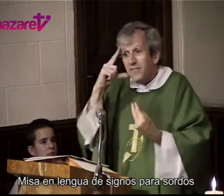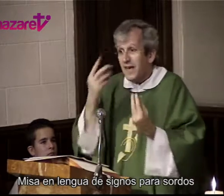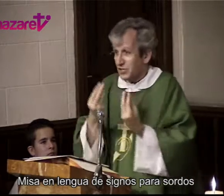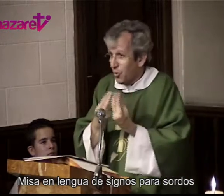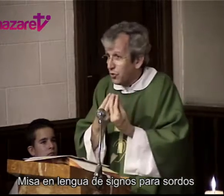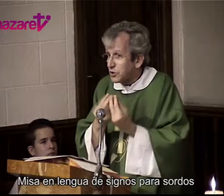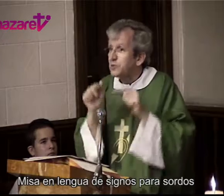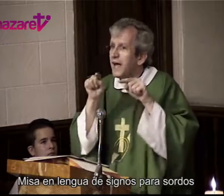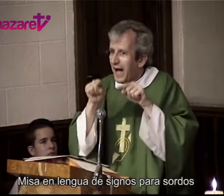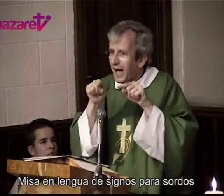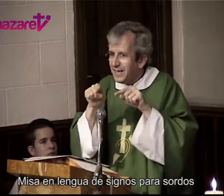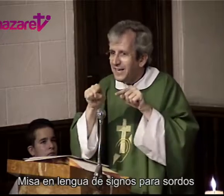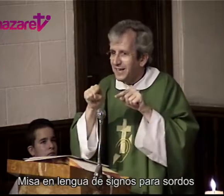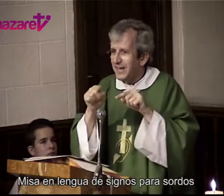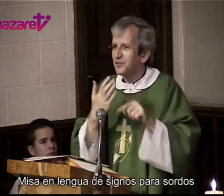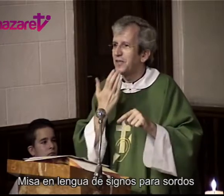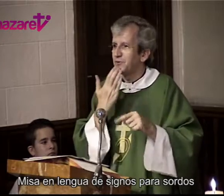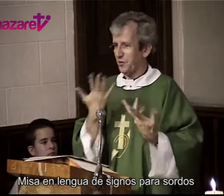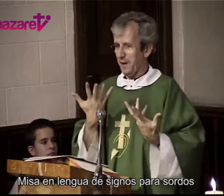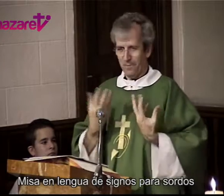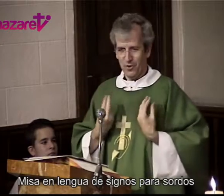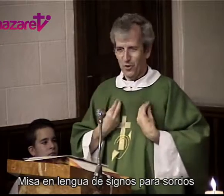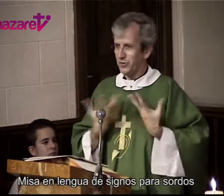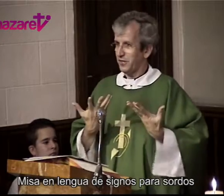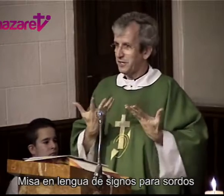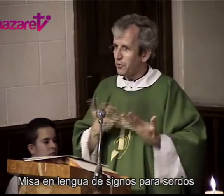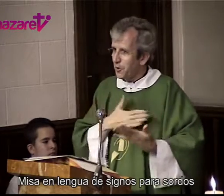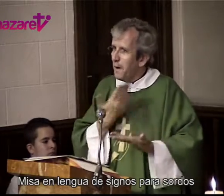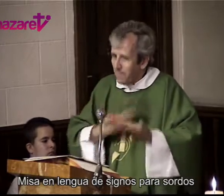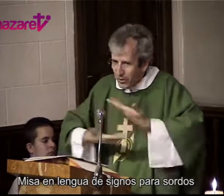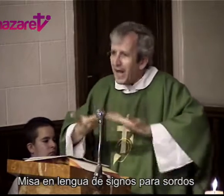días juntos, pues ahí es donde nuestro ejemplo, nuestro testimonio podrá